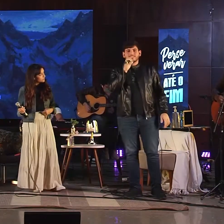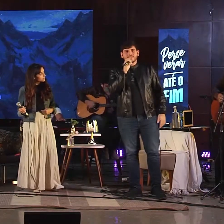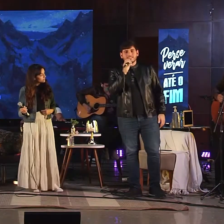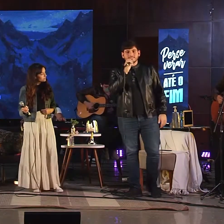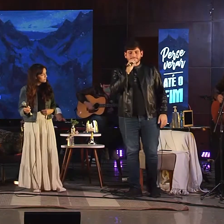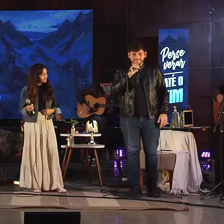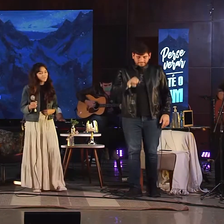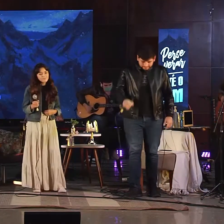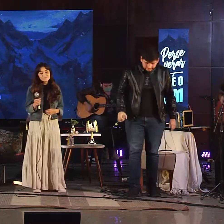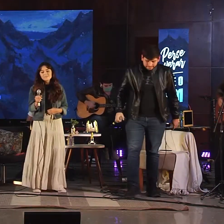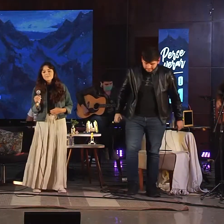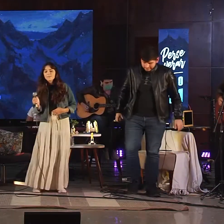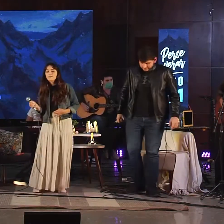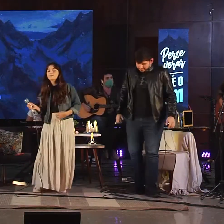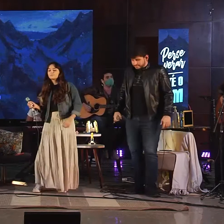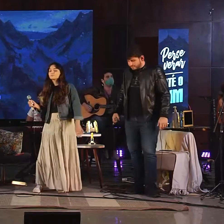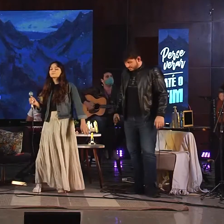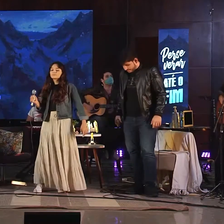mais uma vez esse hino?